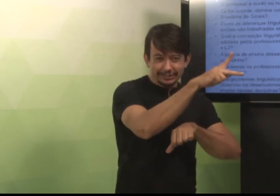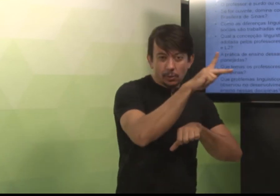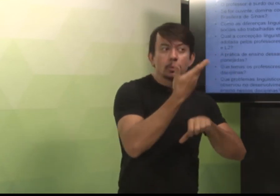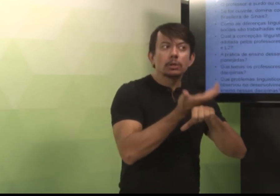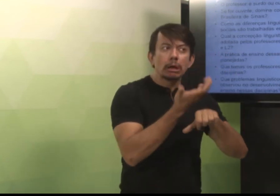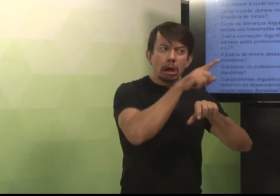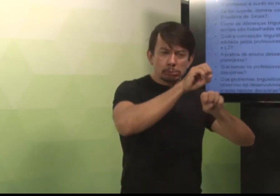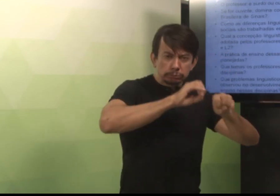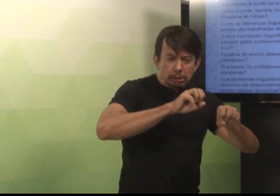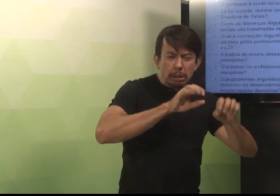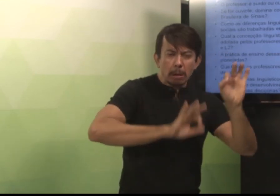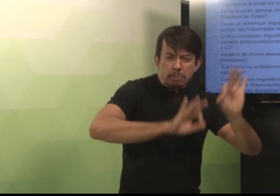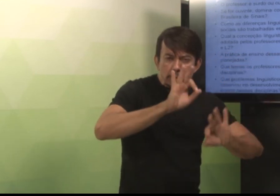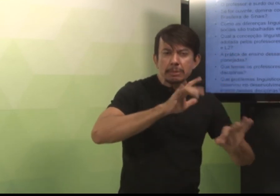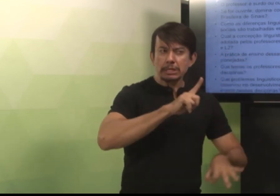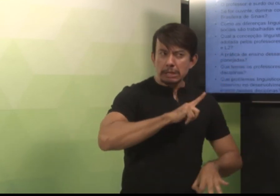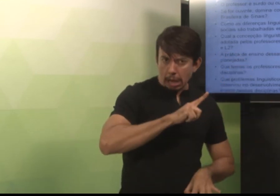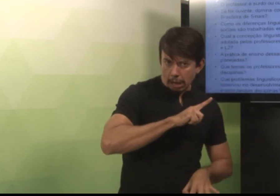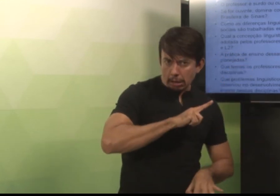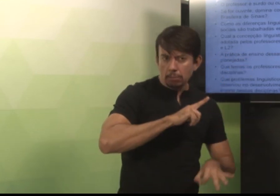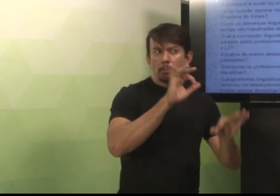Na disciplina observada,